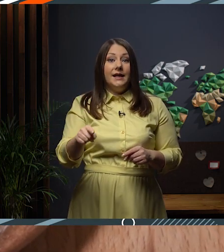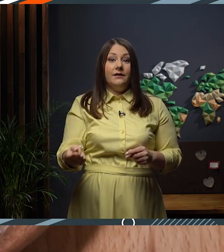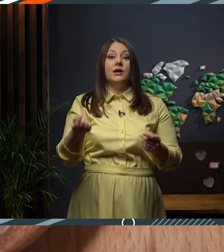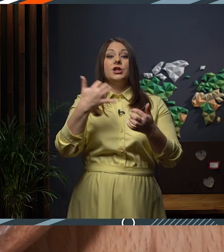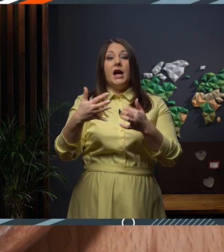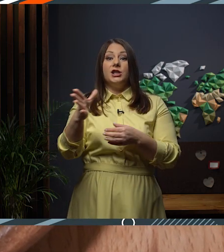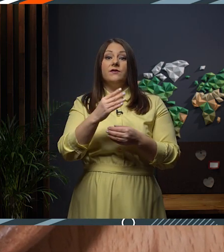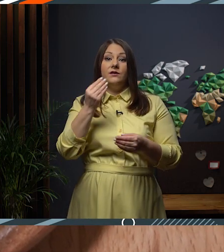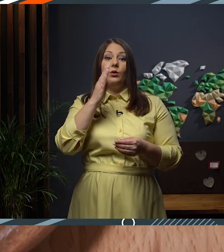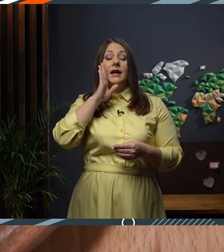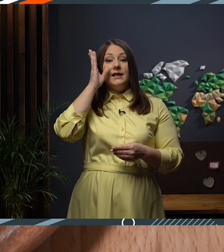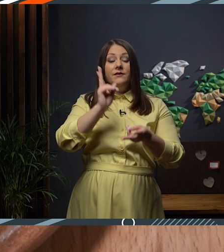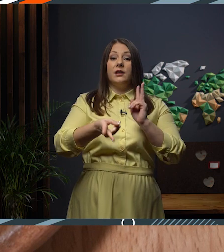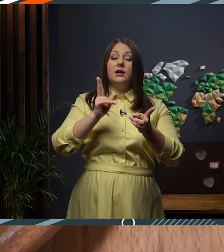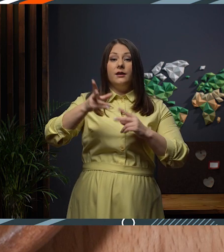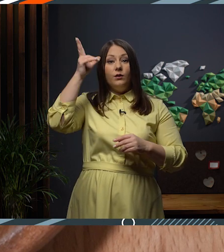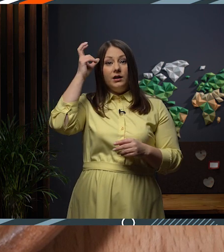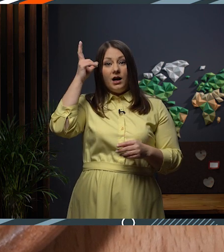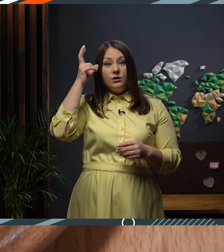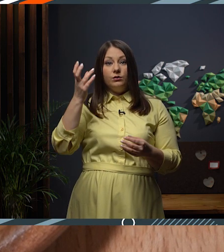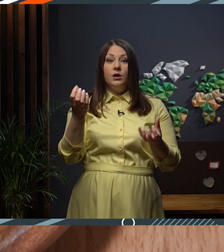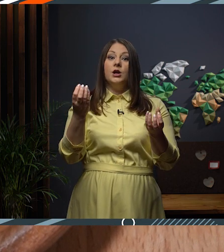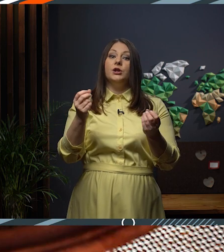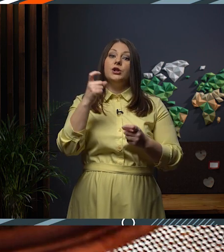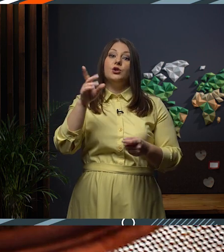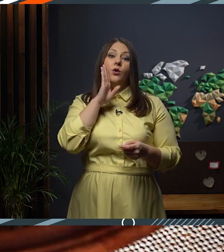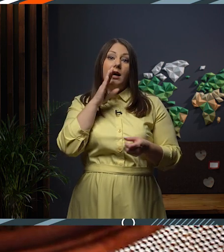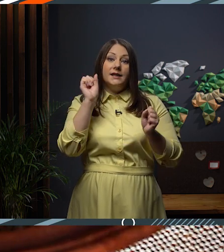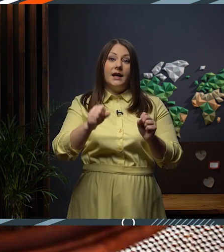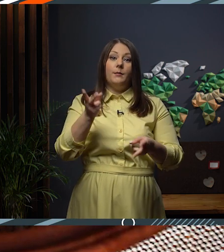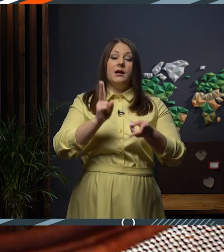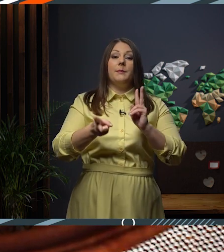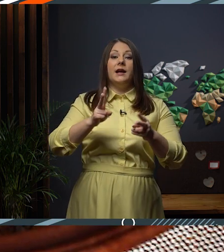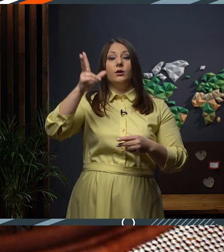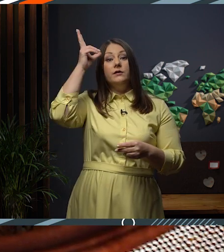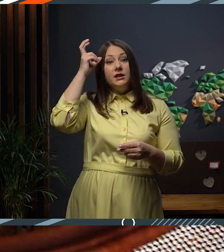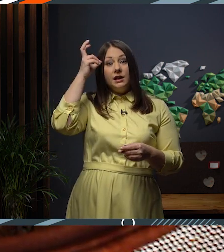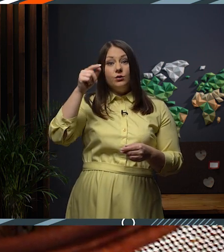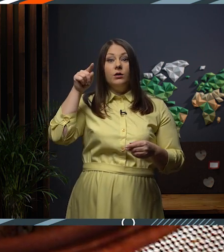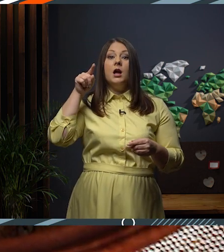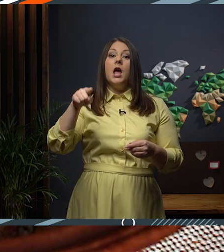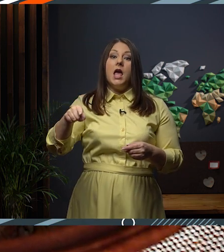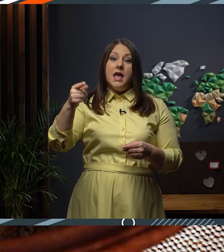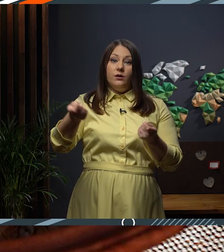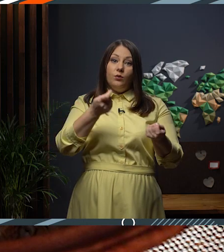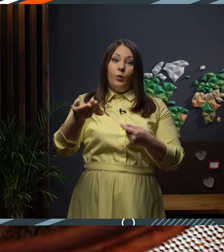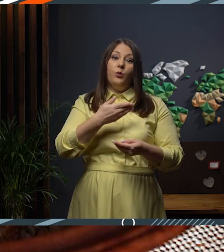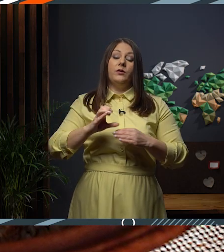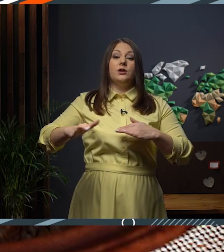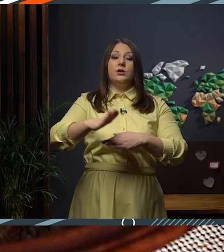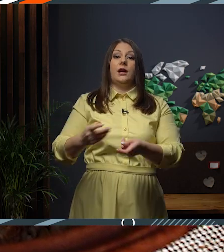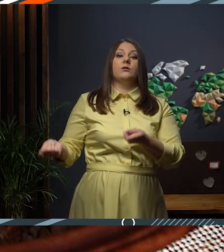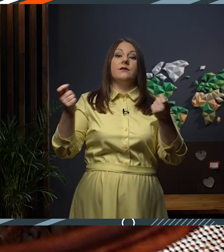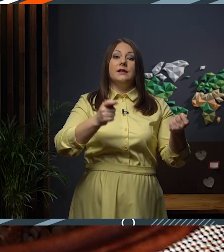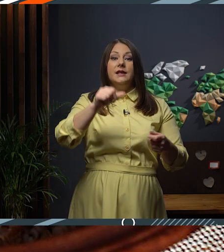Из этого чаще всего на завтрак и готовили кашу. Еще хозяйка могла приготовить гречку. Эту крупу